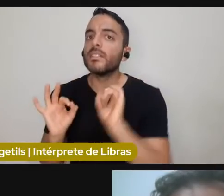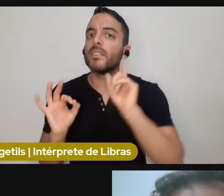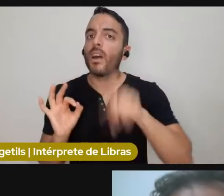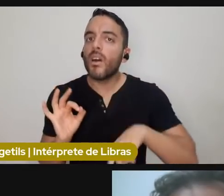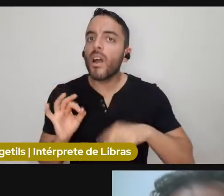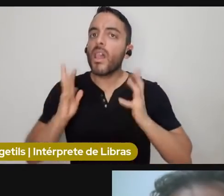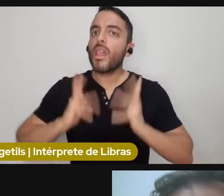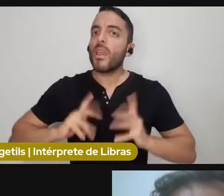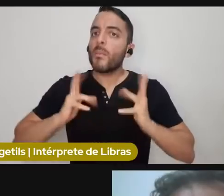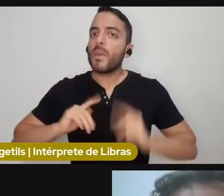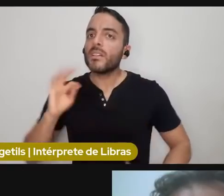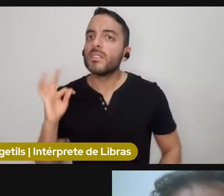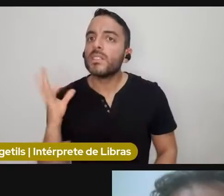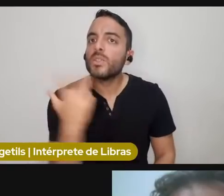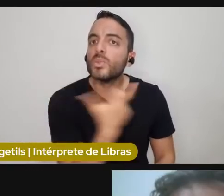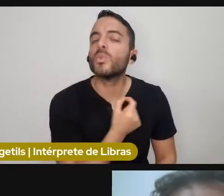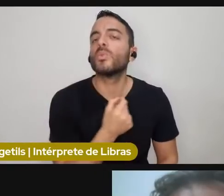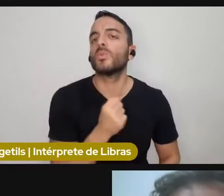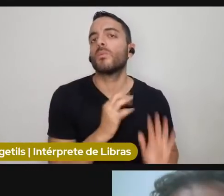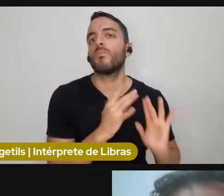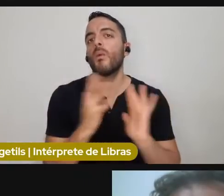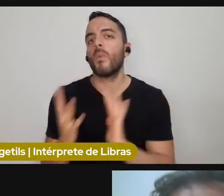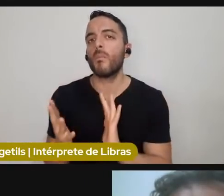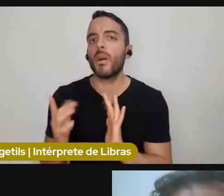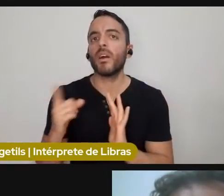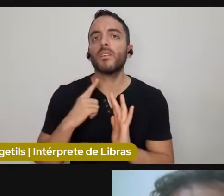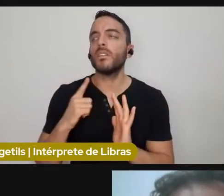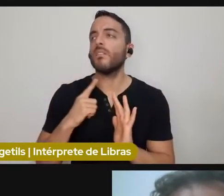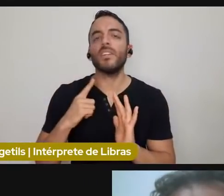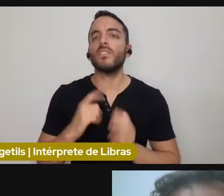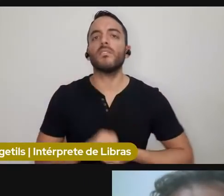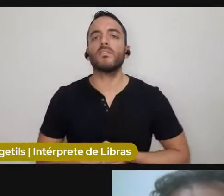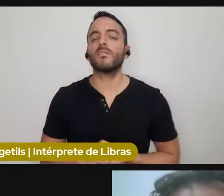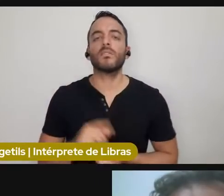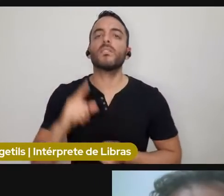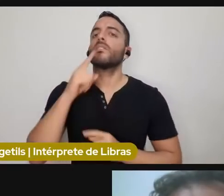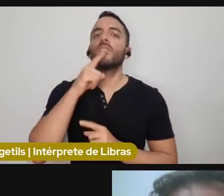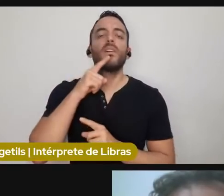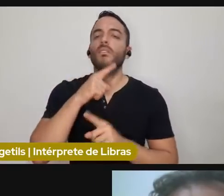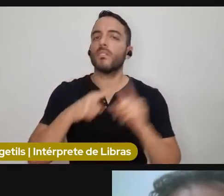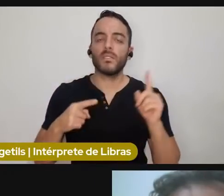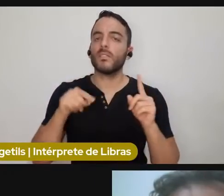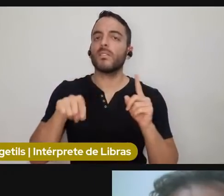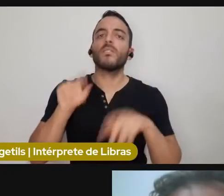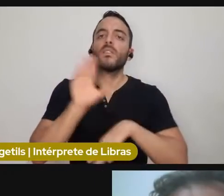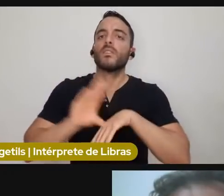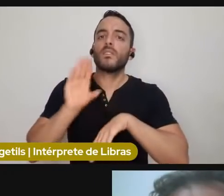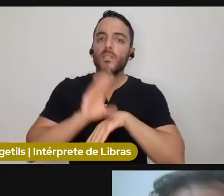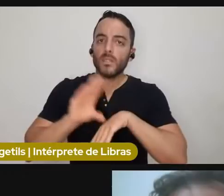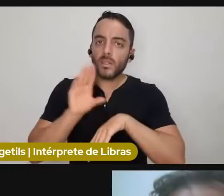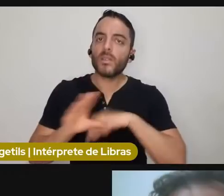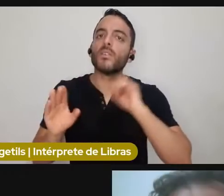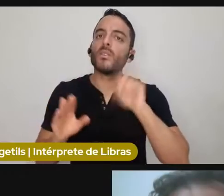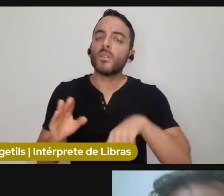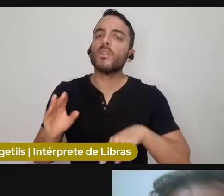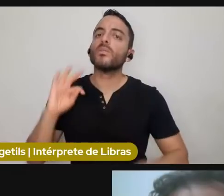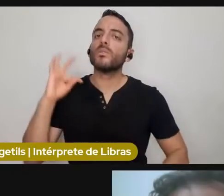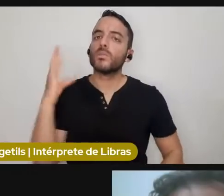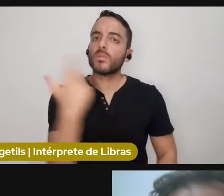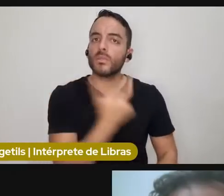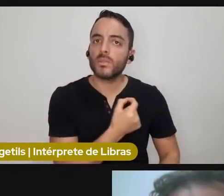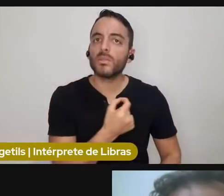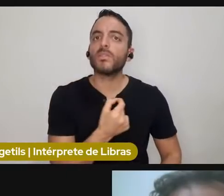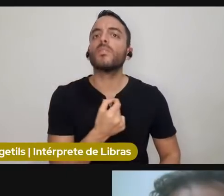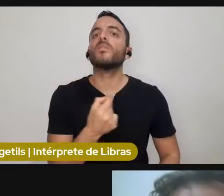curso. E quando chega na metade desse curso, em que eles já estão todos bem